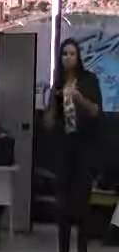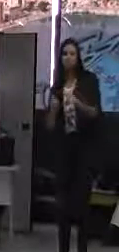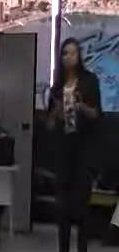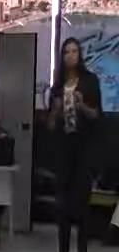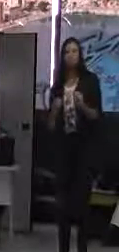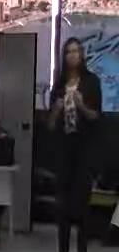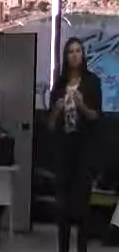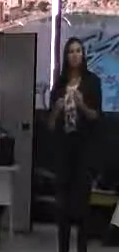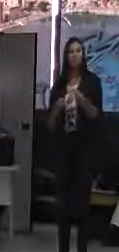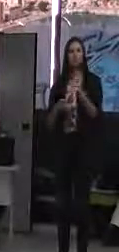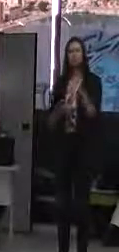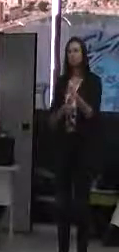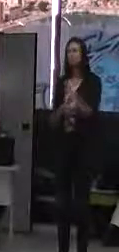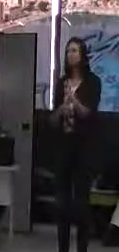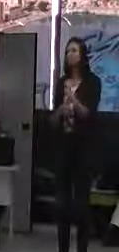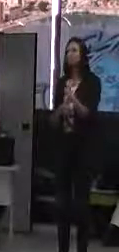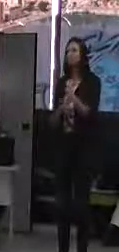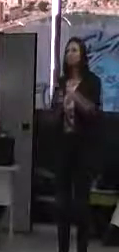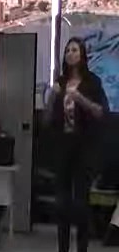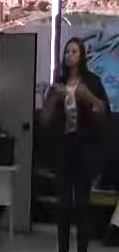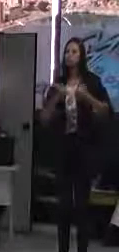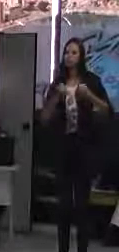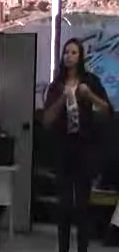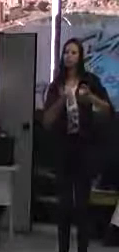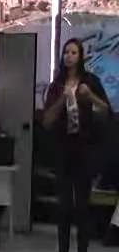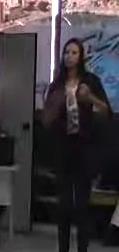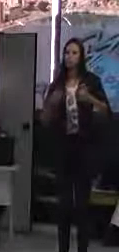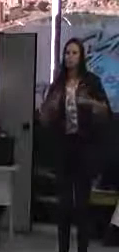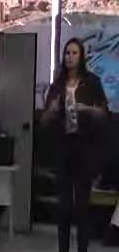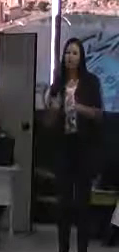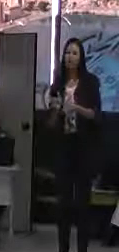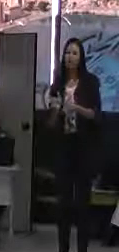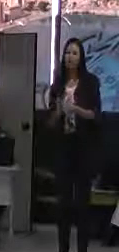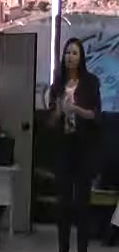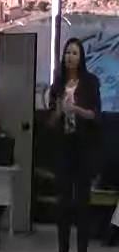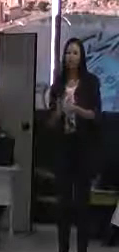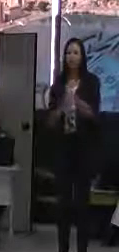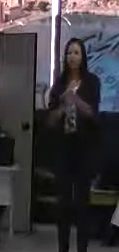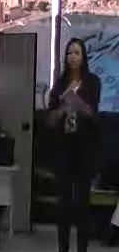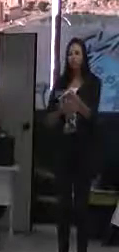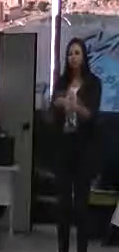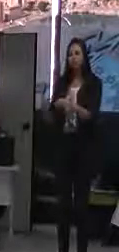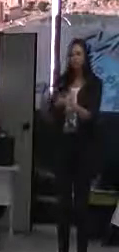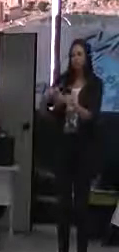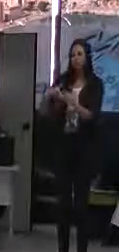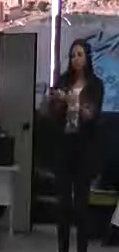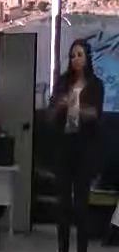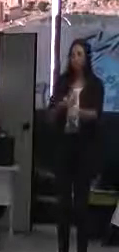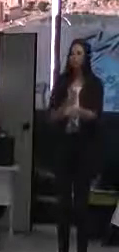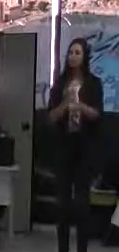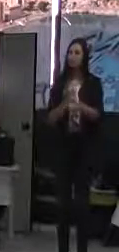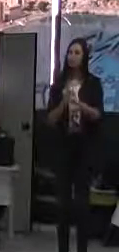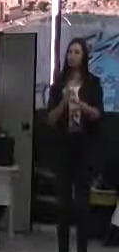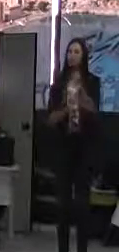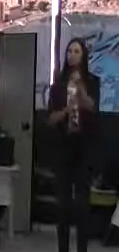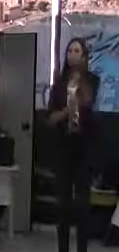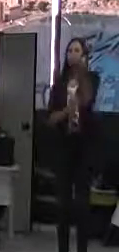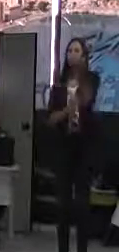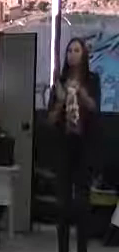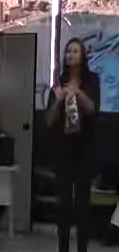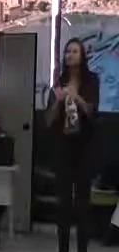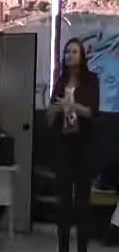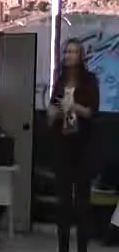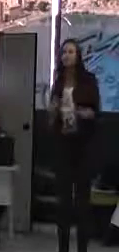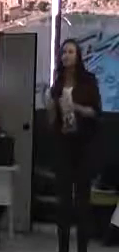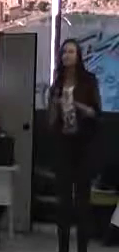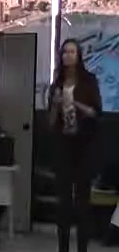o motorista que dirige o carro locado, que abastece o combustível aqui em Ilhéus, o dinheiro vai deixar, gente,